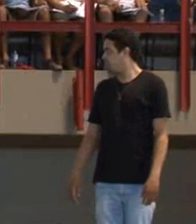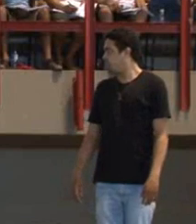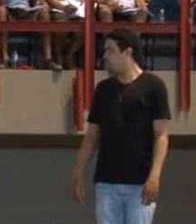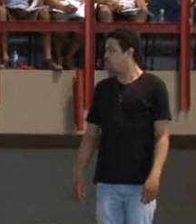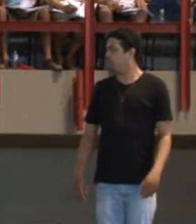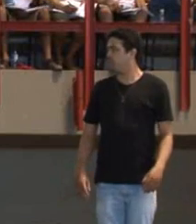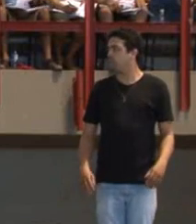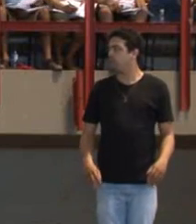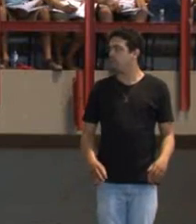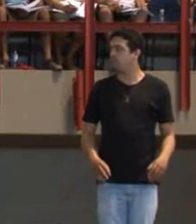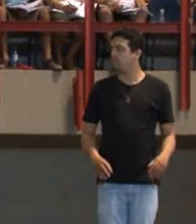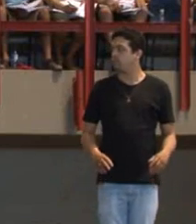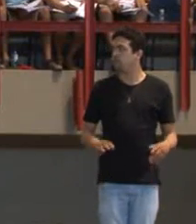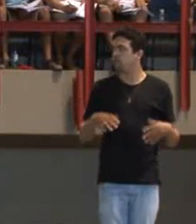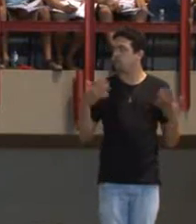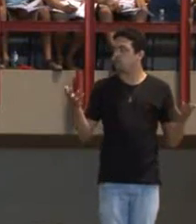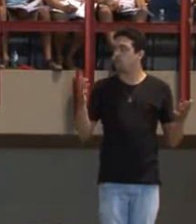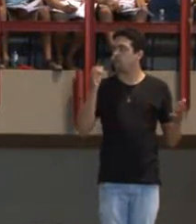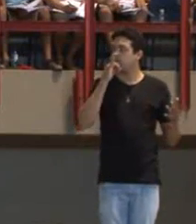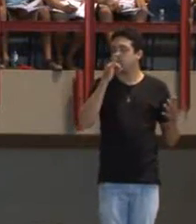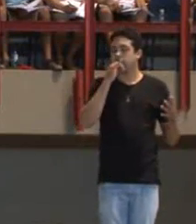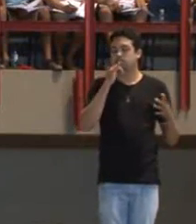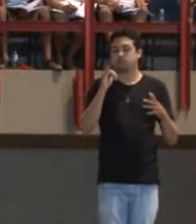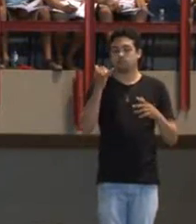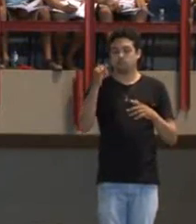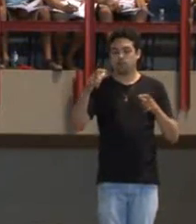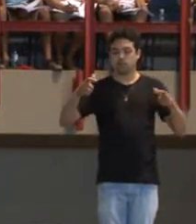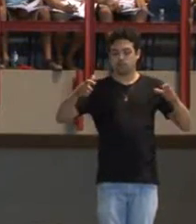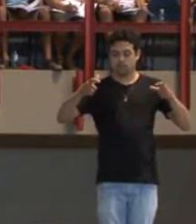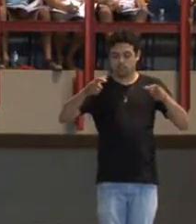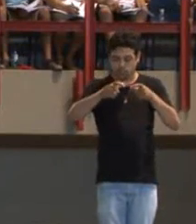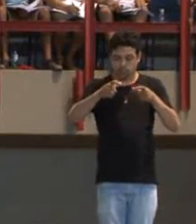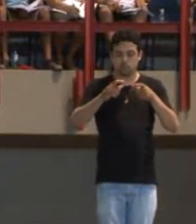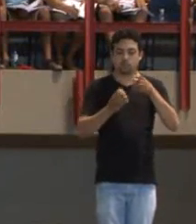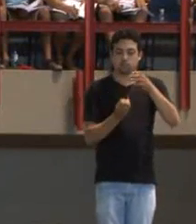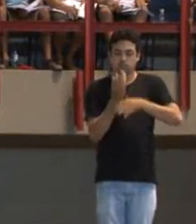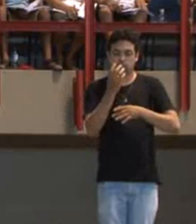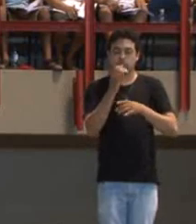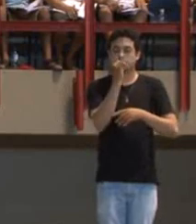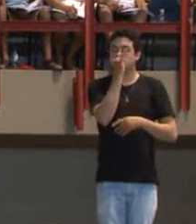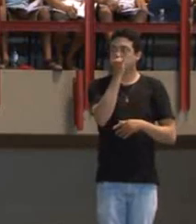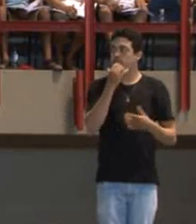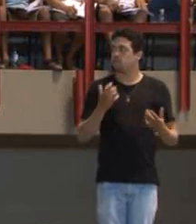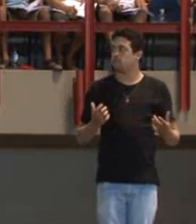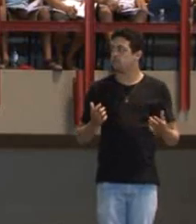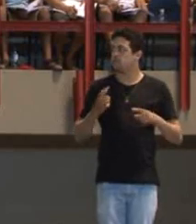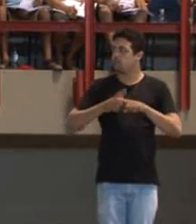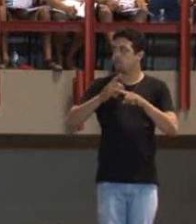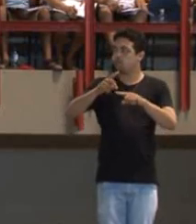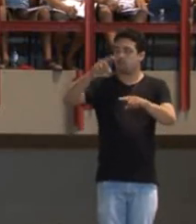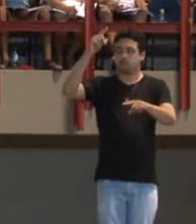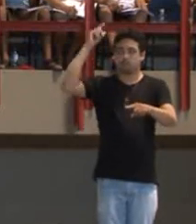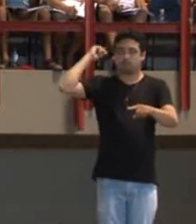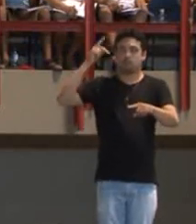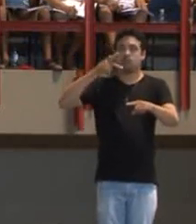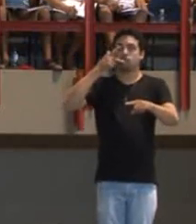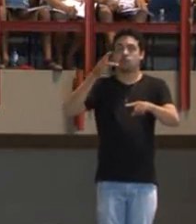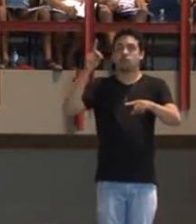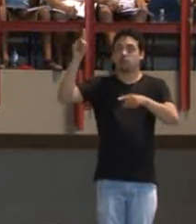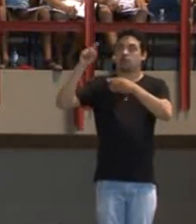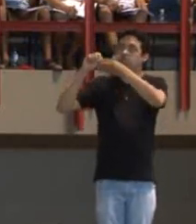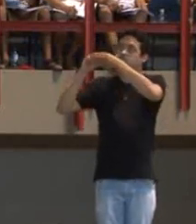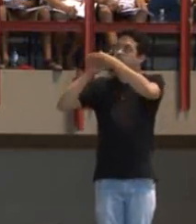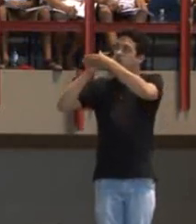Qual a relação do magnetismo com a produção de energia? Quando eu falei que na usina hidrelétrica